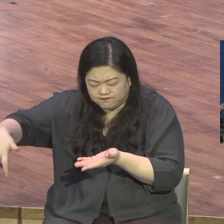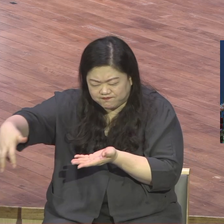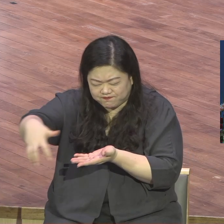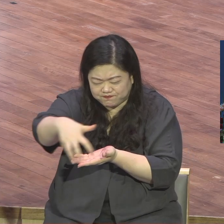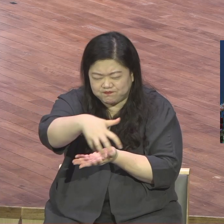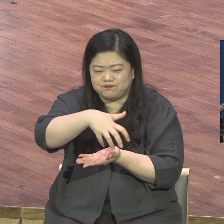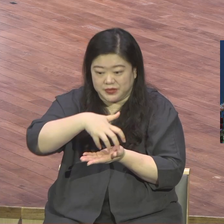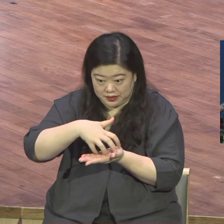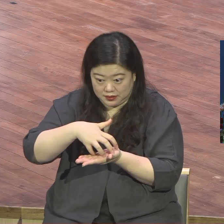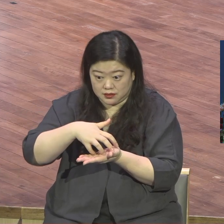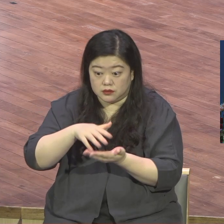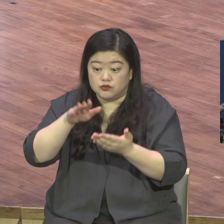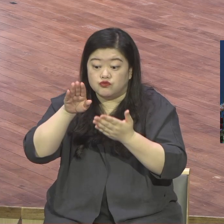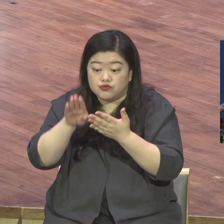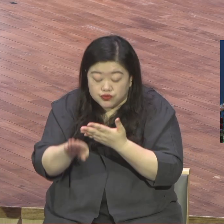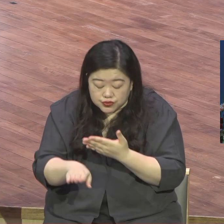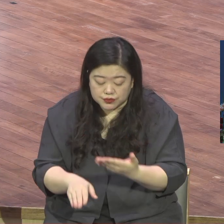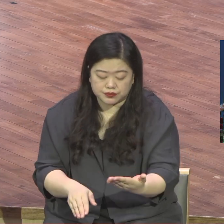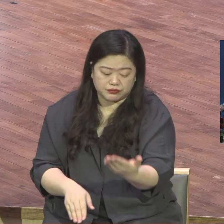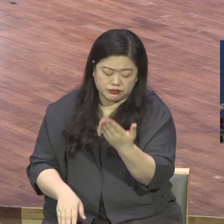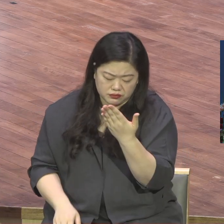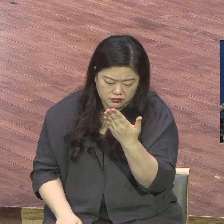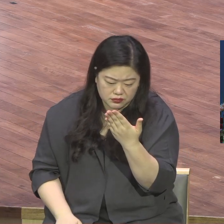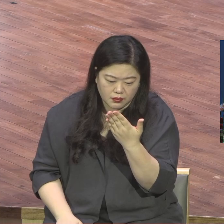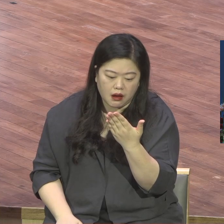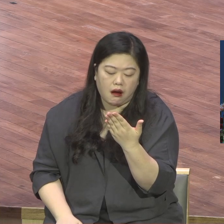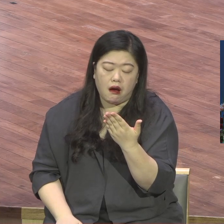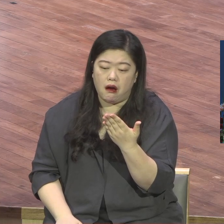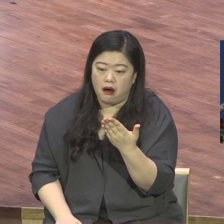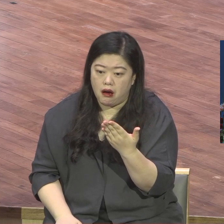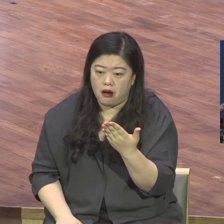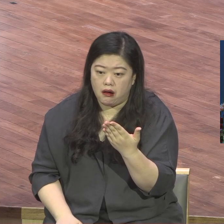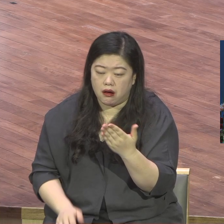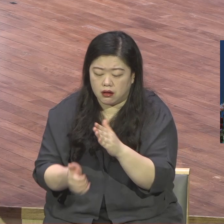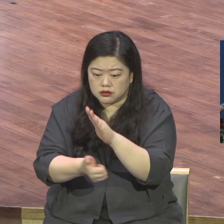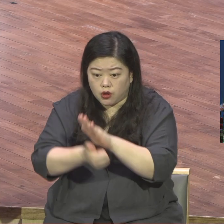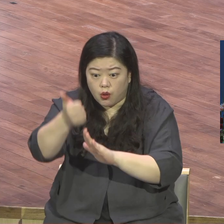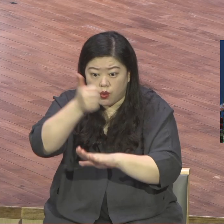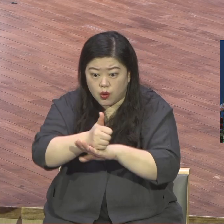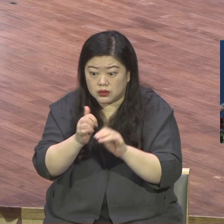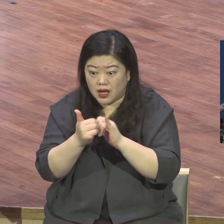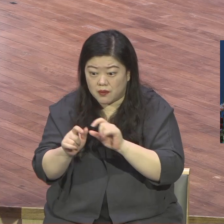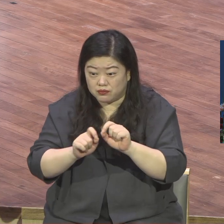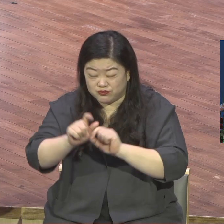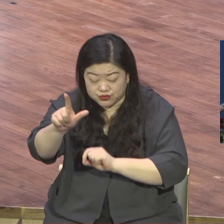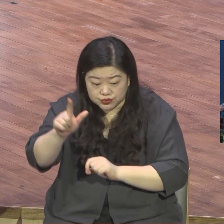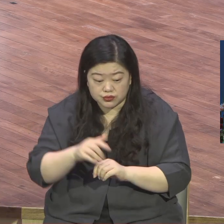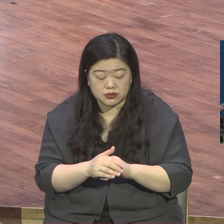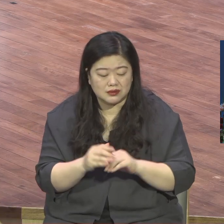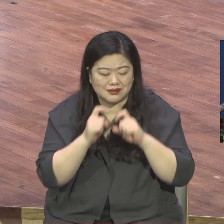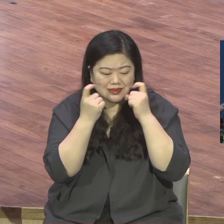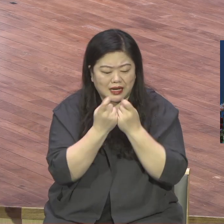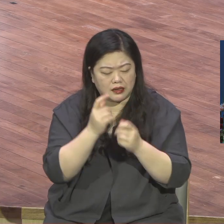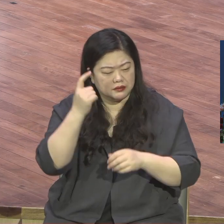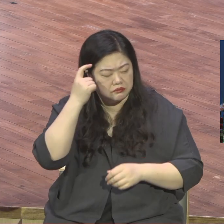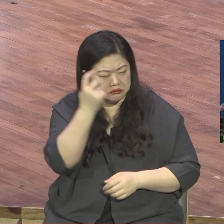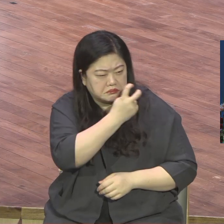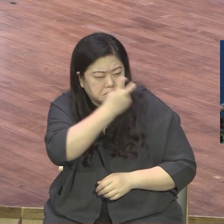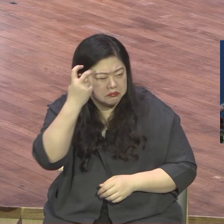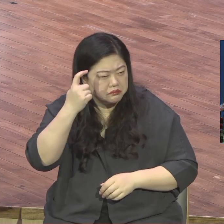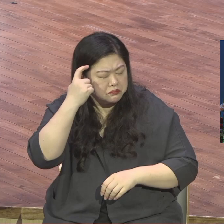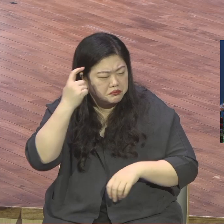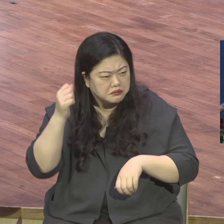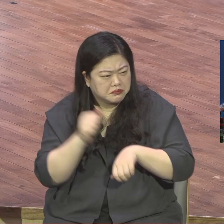지적 능력이나 재능도 중요하지만 그보다 더 중요한 것이 다른 사람과의 관계를